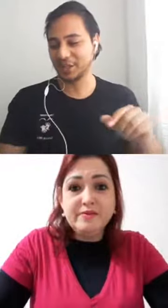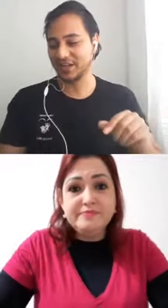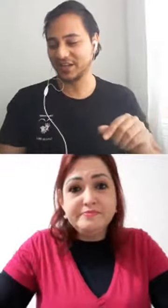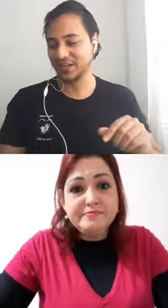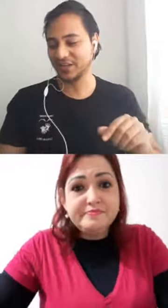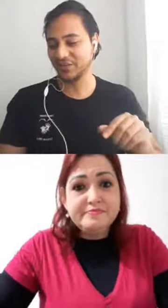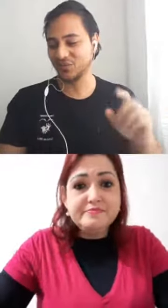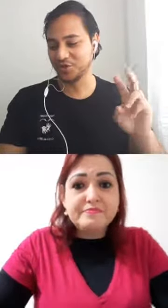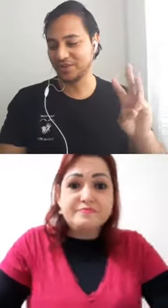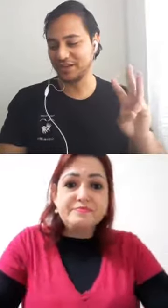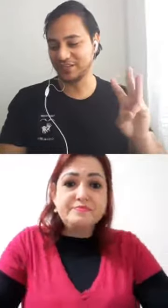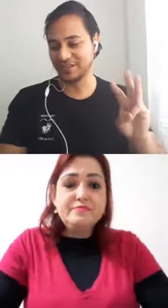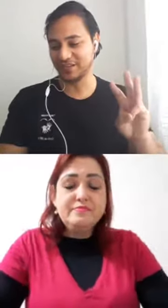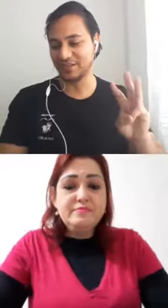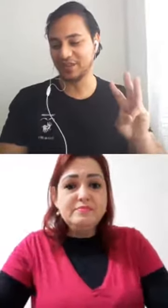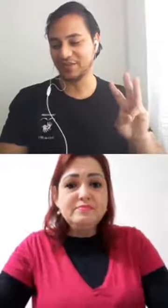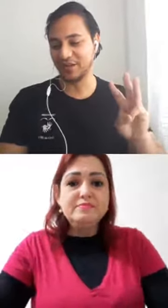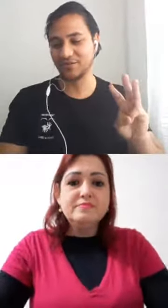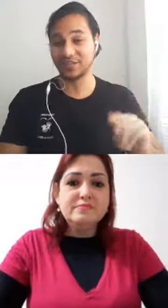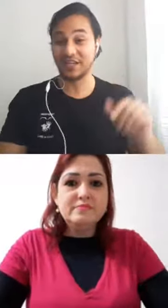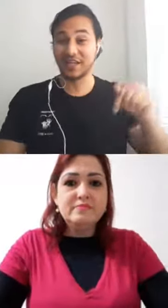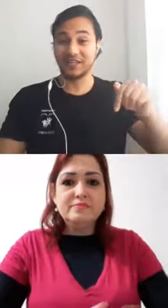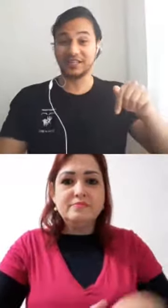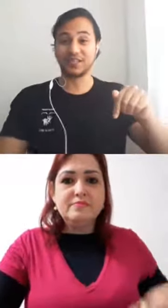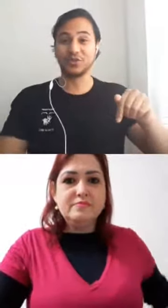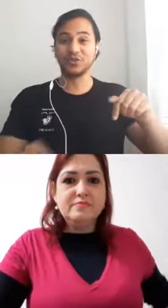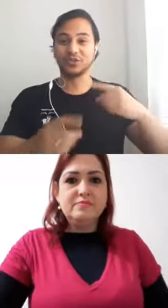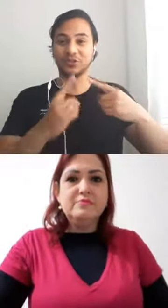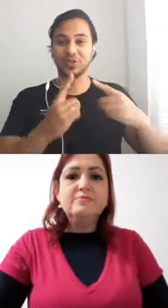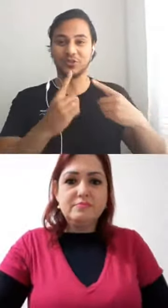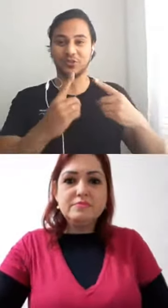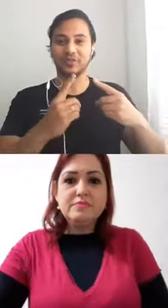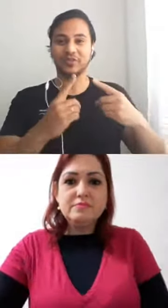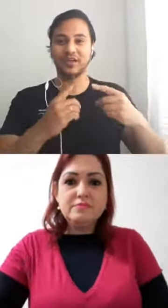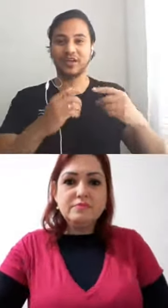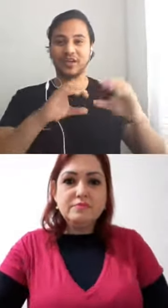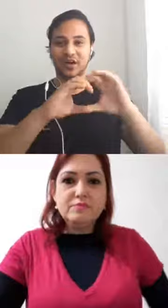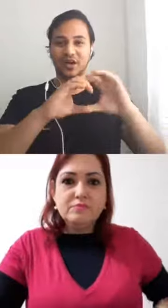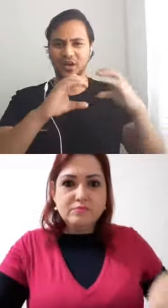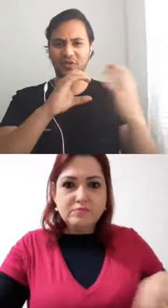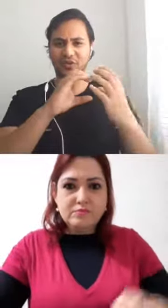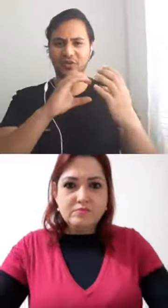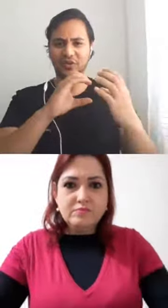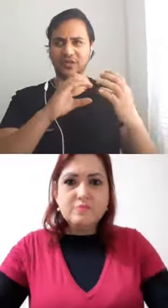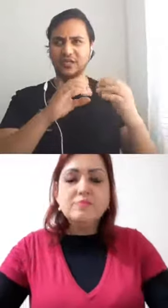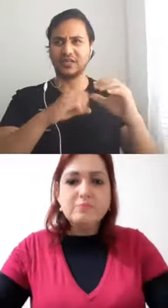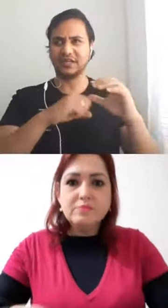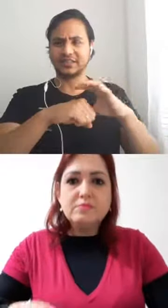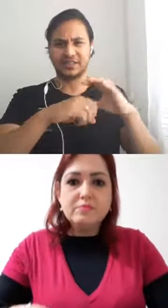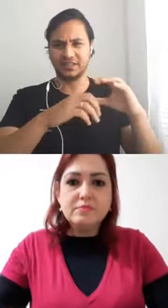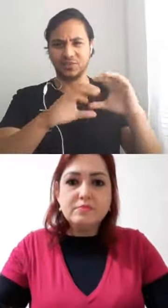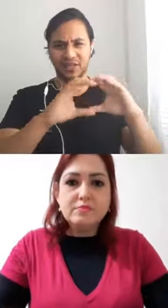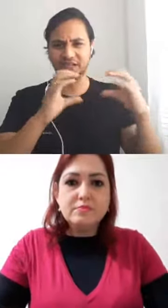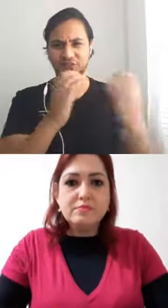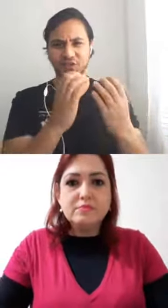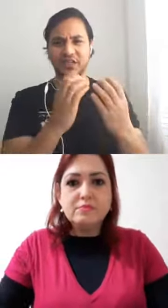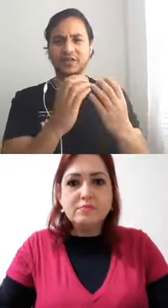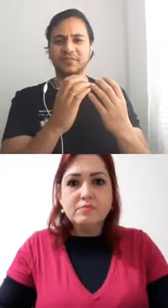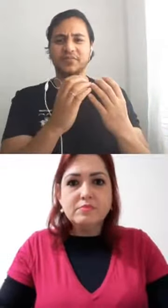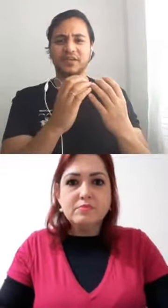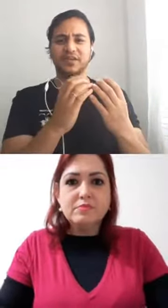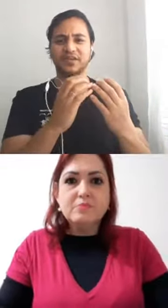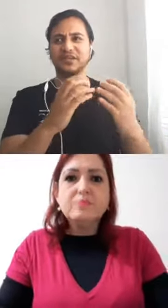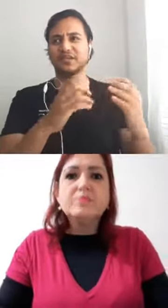gente já entra aqui nos últimos 3 itens. Queria falar com você. Está sendo muito discutido, né? Agora na comunidade